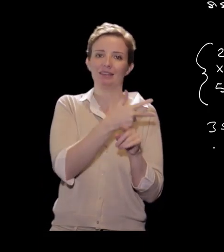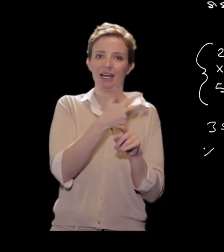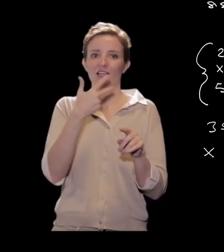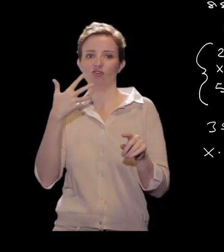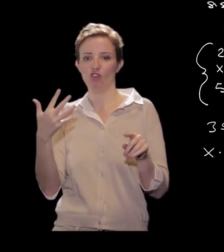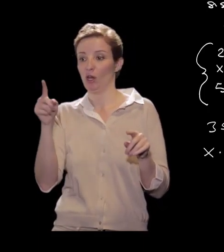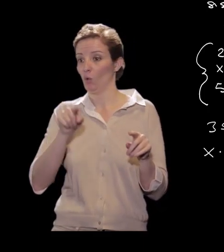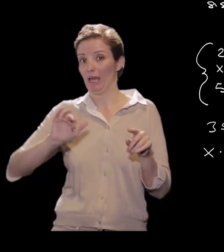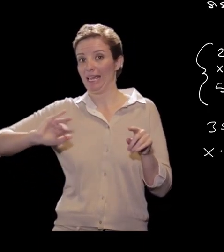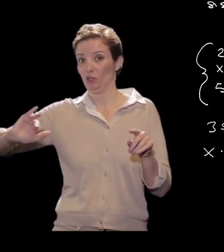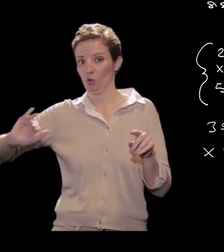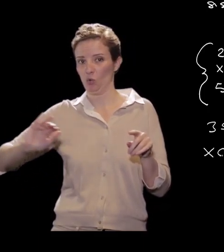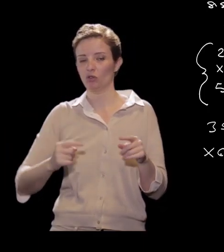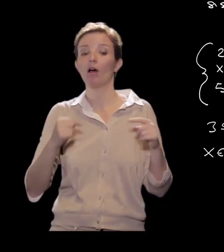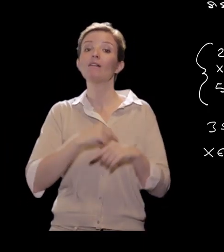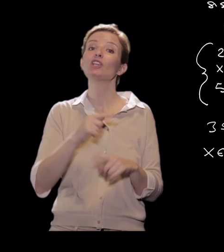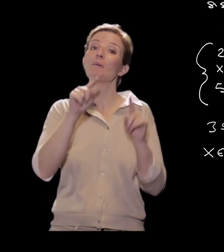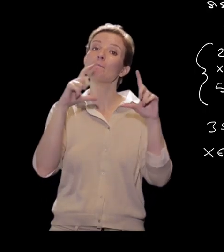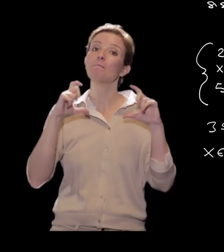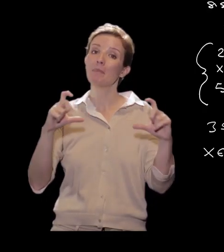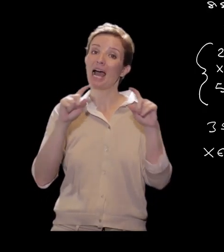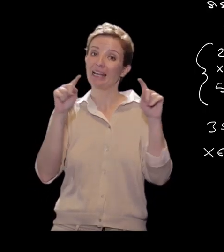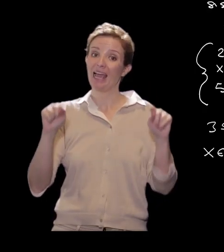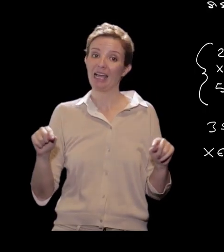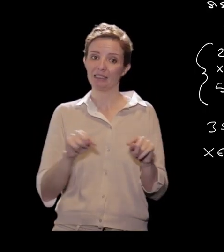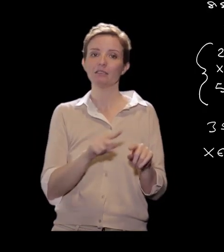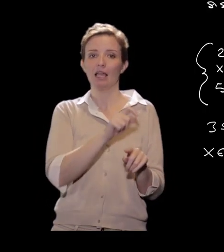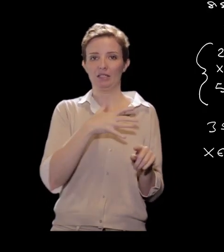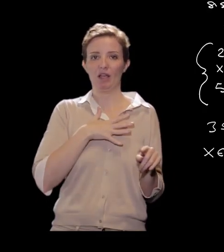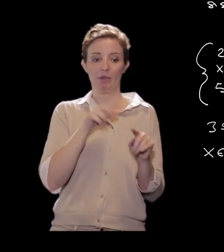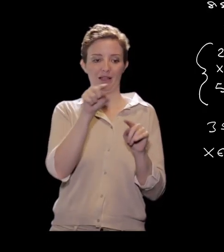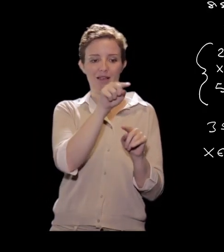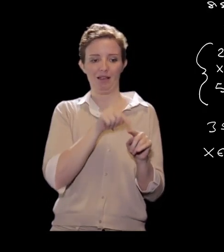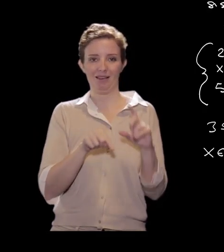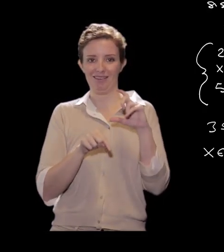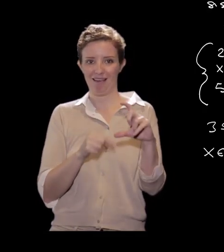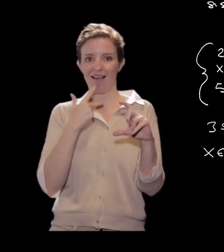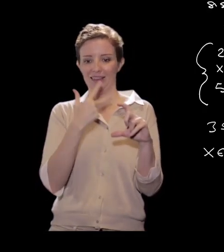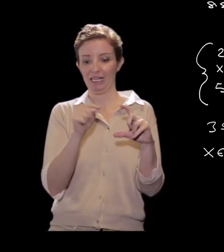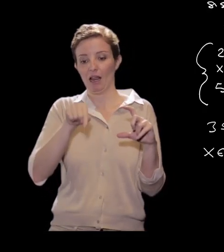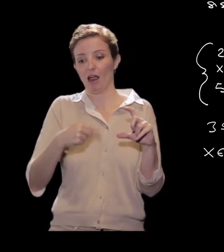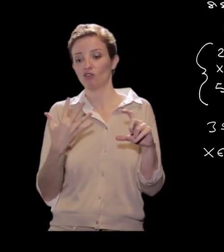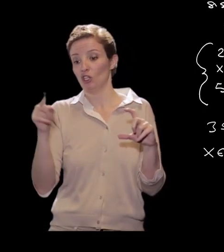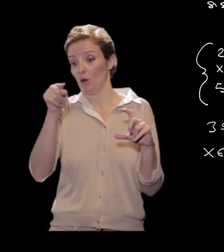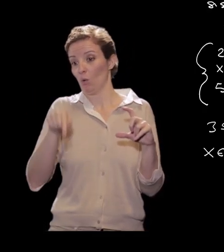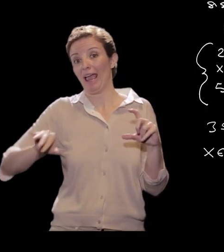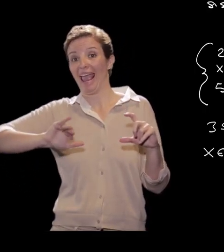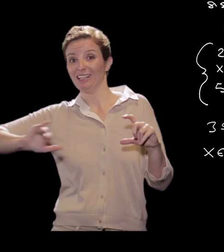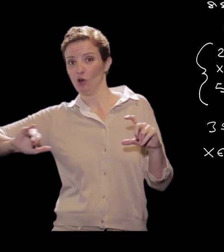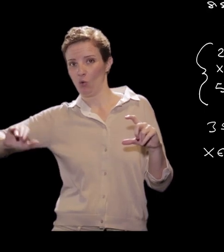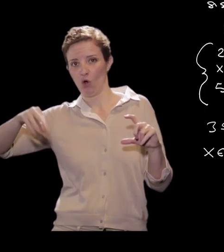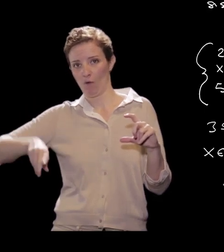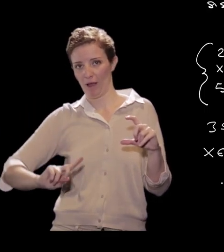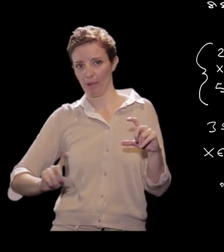con le parentesi hicks appartenente parentesi chiusa 3 aperta invece 5 con la